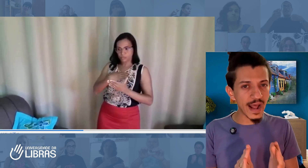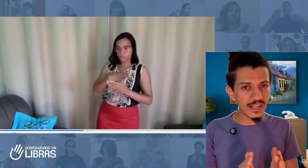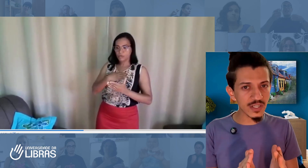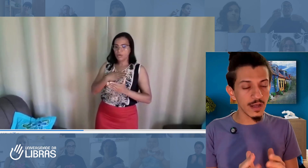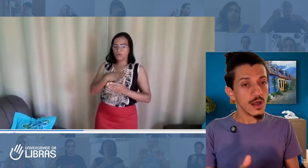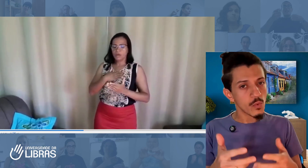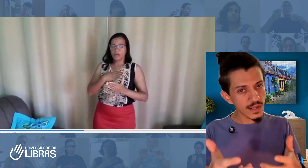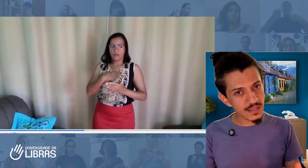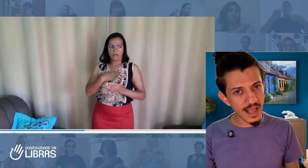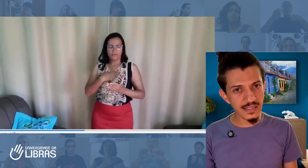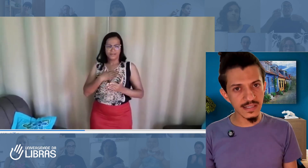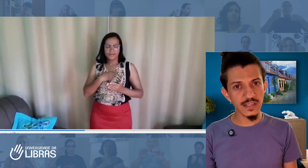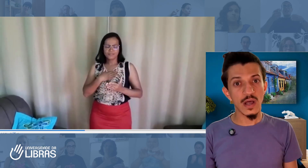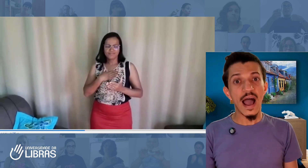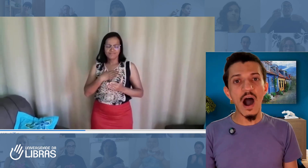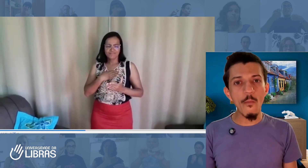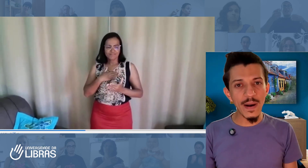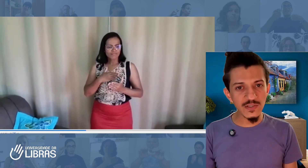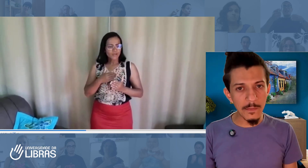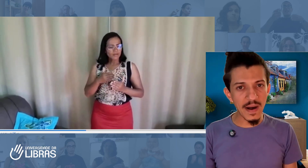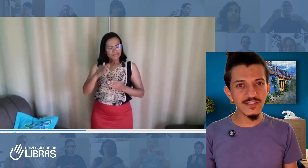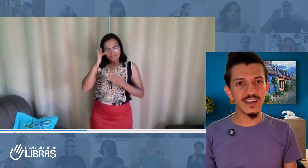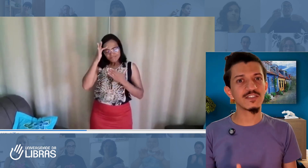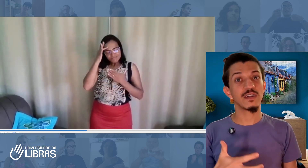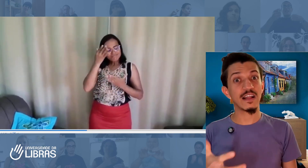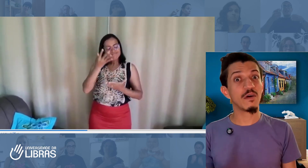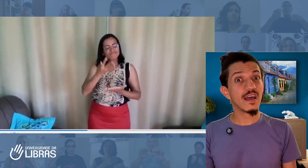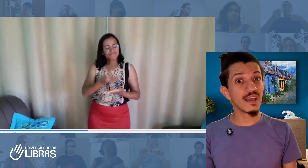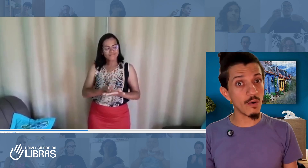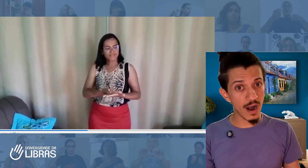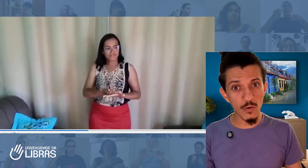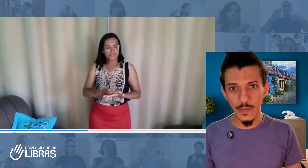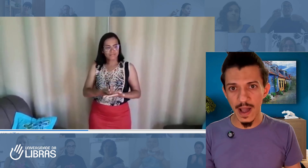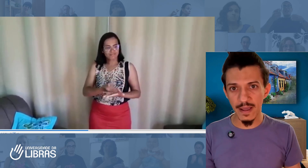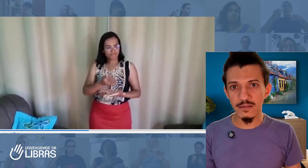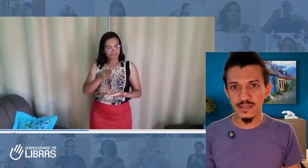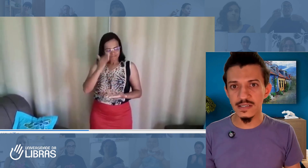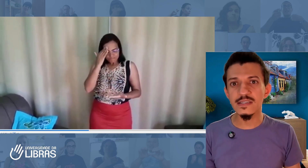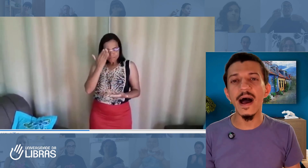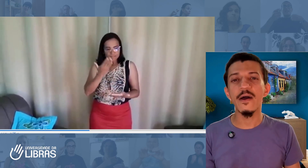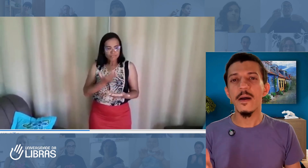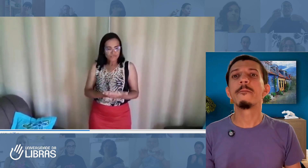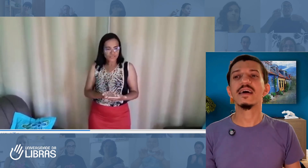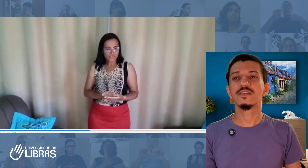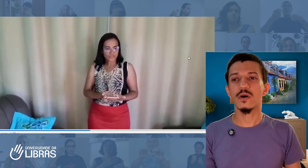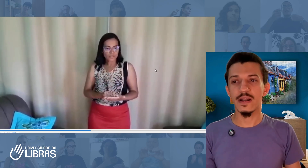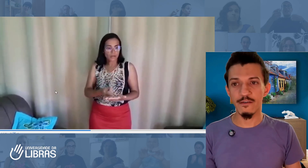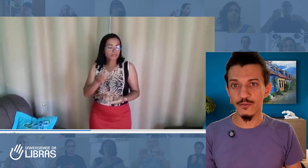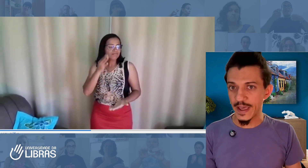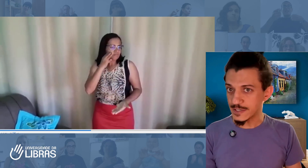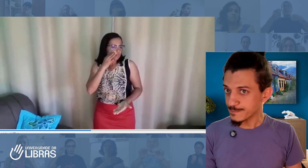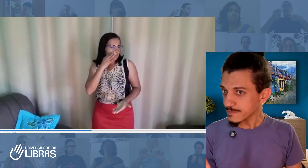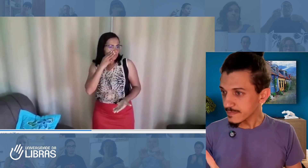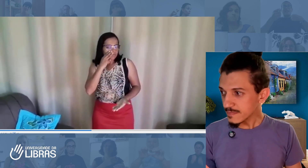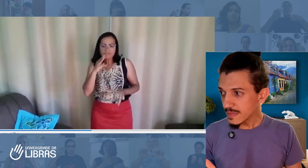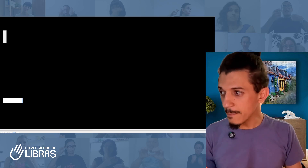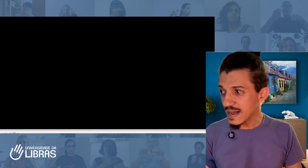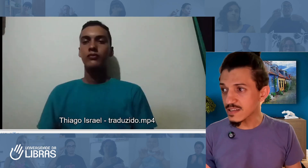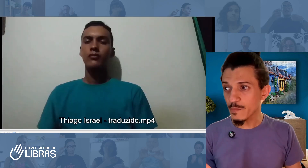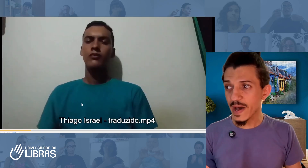prática, quando se tem acesso a um passo a passo direcionado e ao acompanhamento necessário para se tornar fluente. Mas não para por